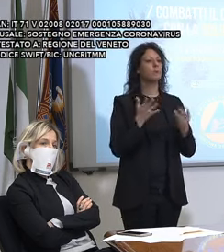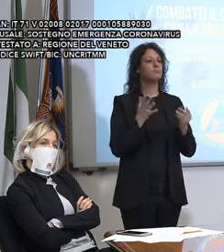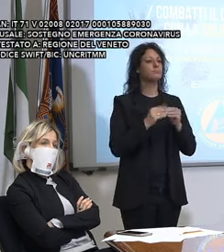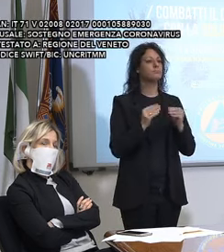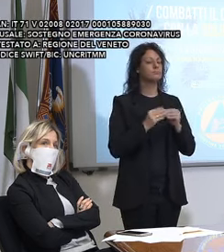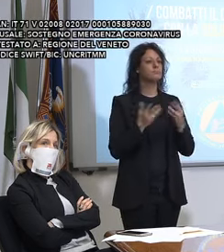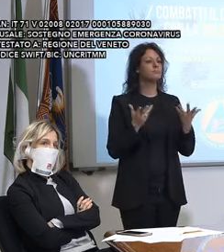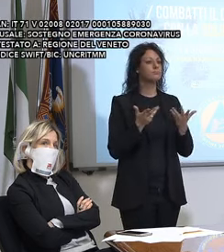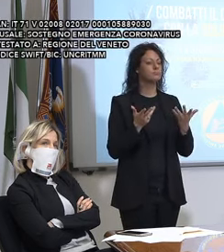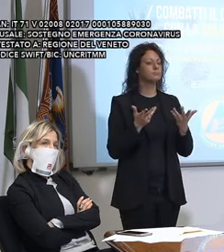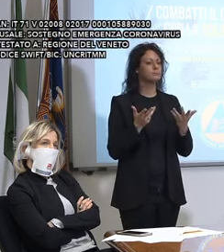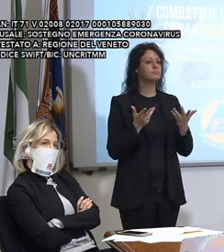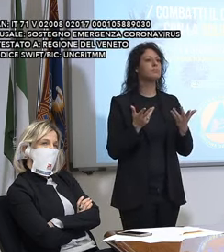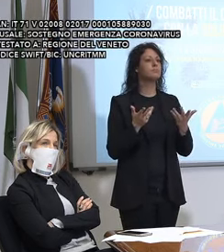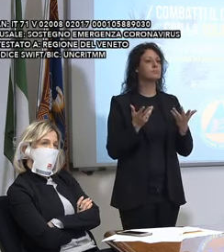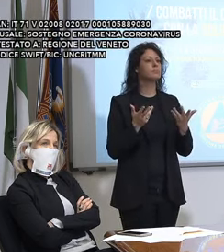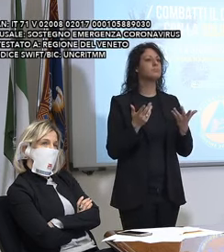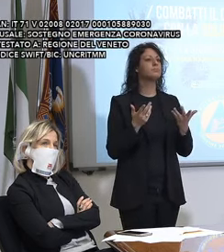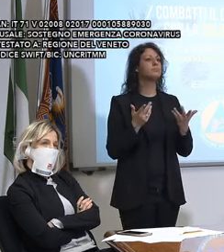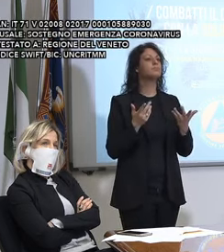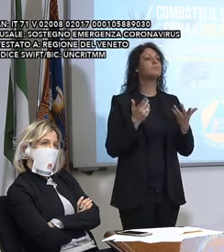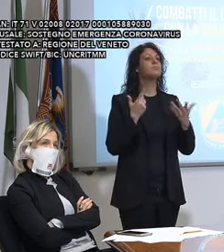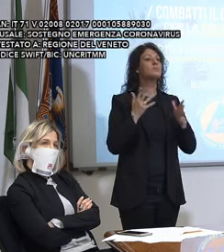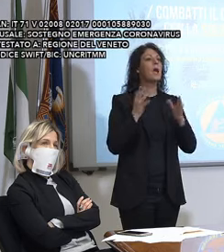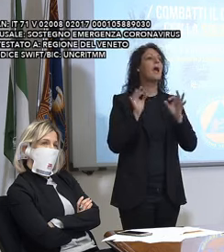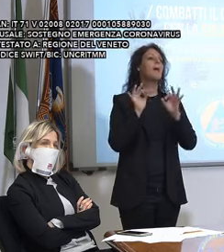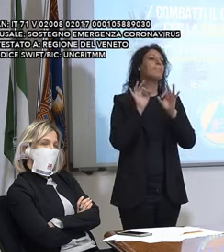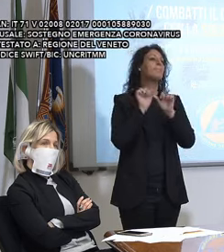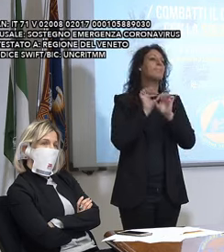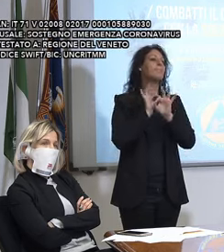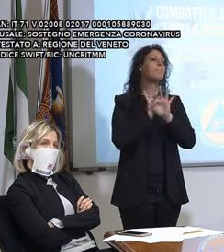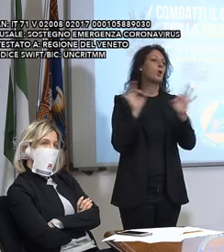eventualmente fare in casa, però se